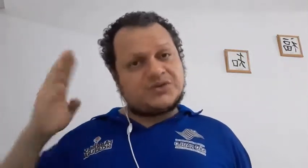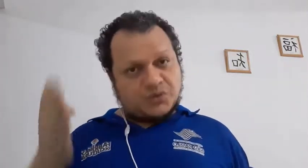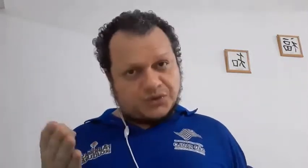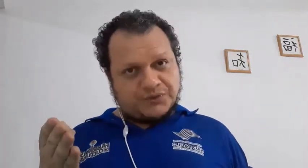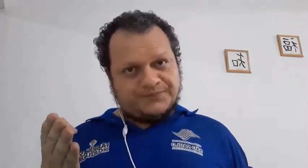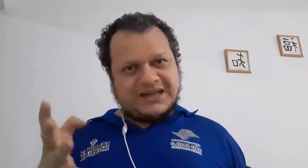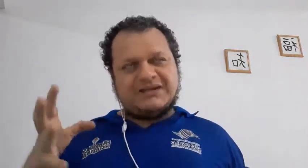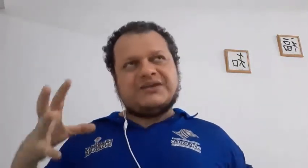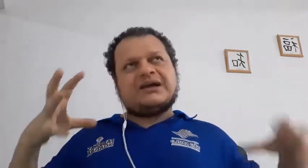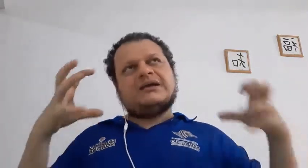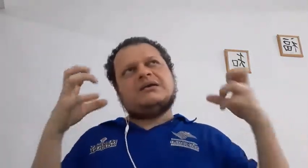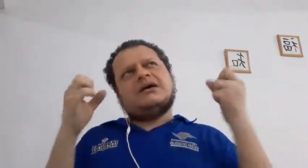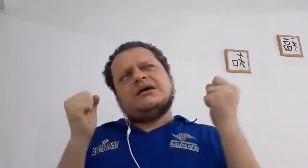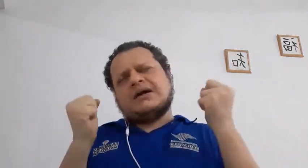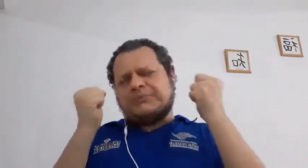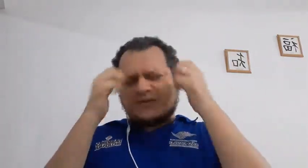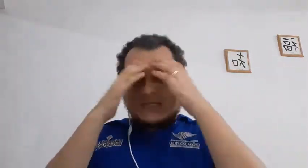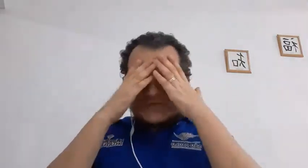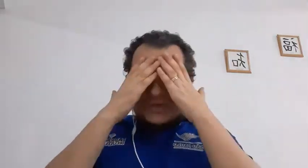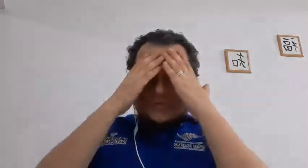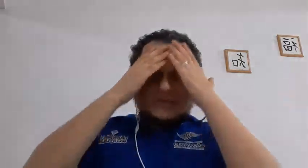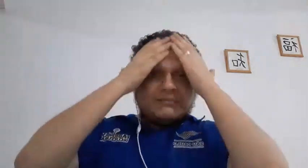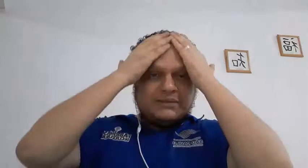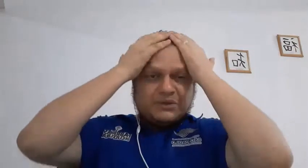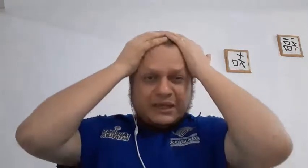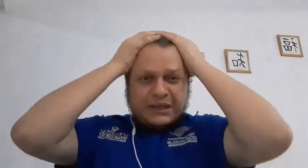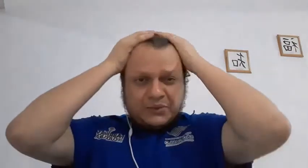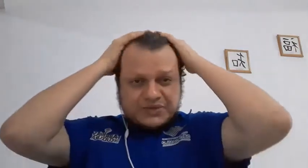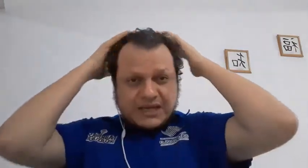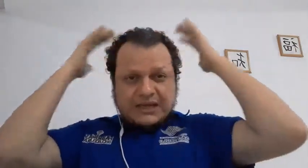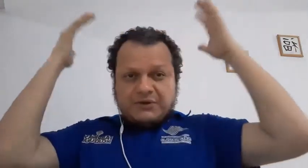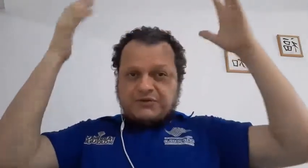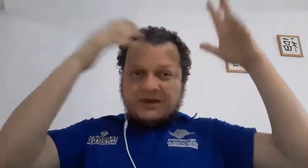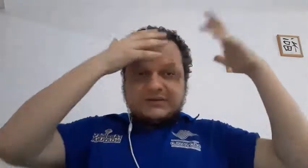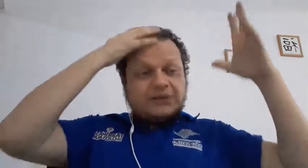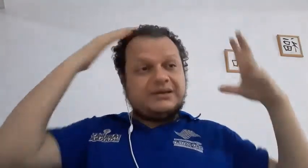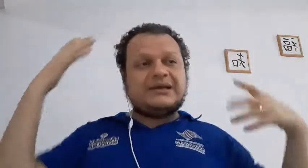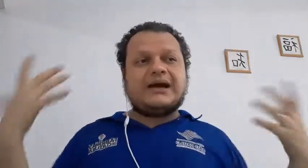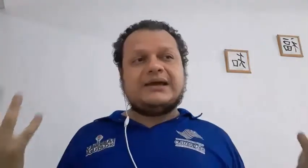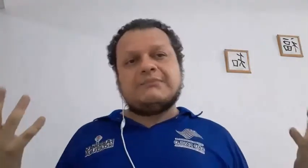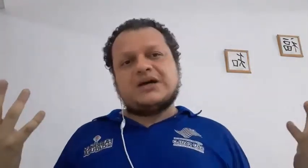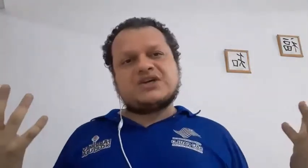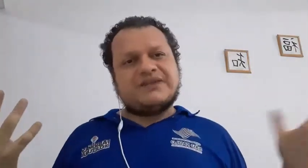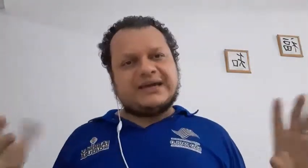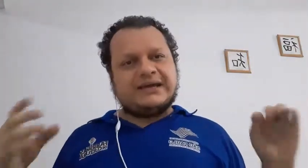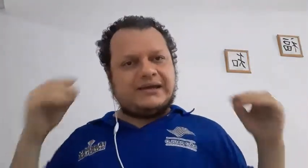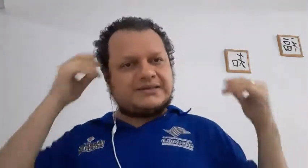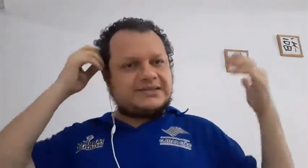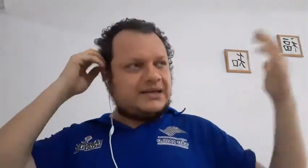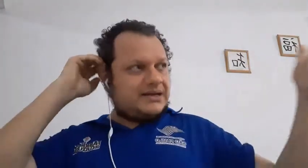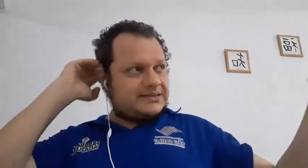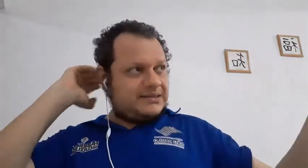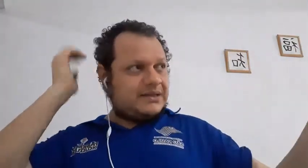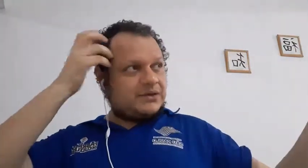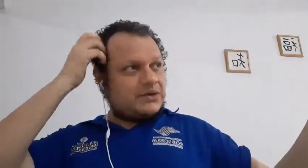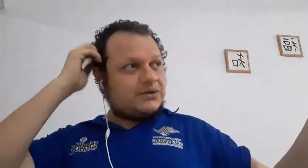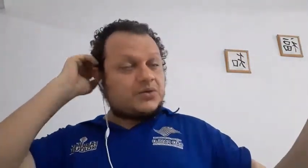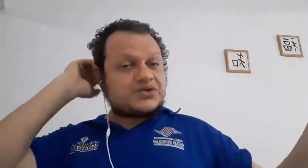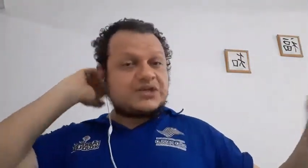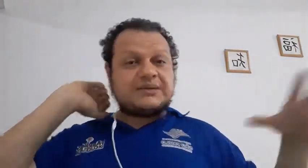surdo. E aí vem aquele, ai, aquele processo de luto da mãe, meu Deus, meu filho e tal. E aí a mãe já vai querer se matricular num curso de Libras